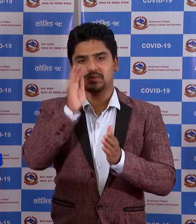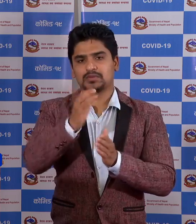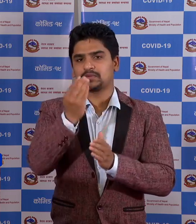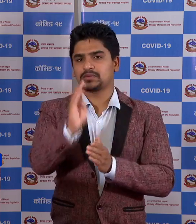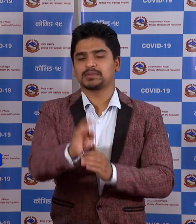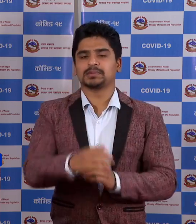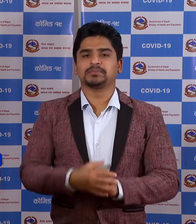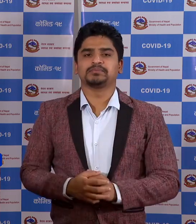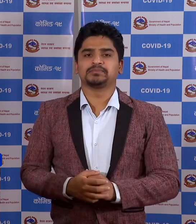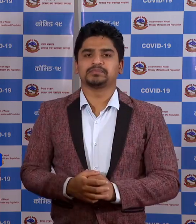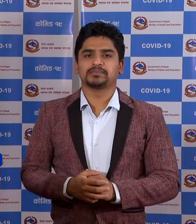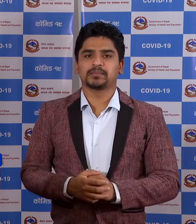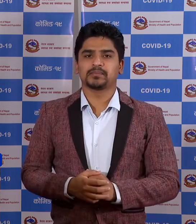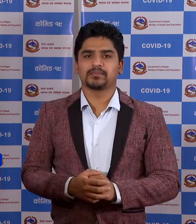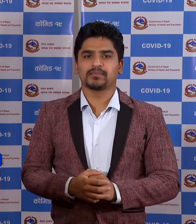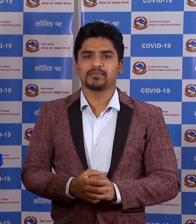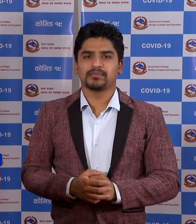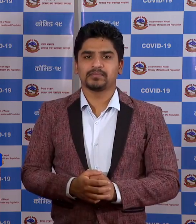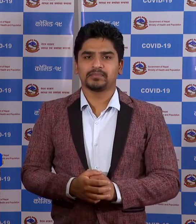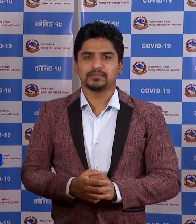सक्नुहुन्छ।